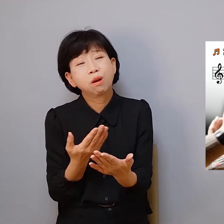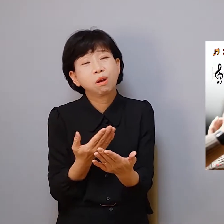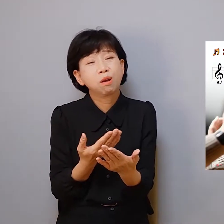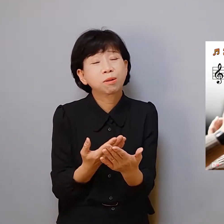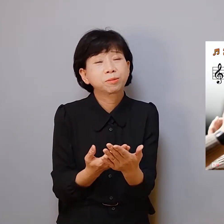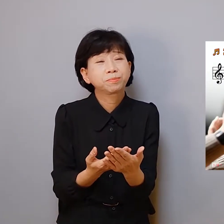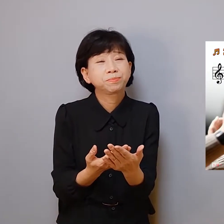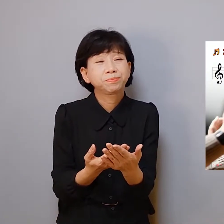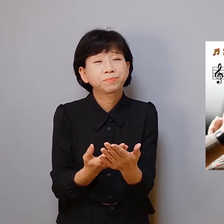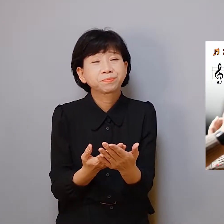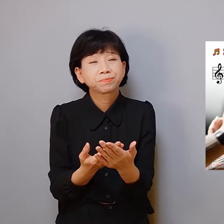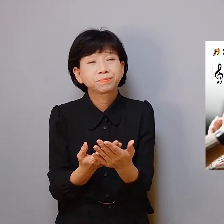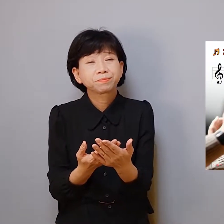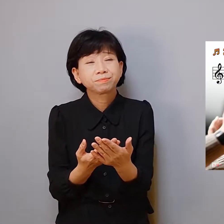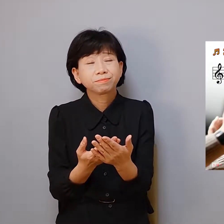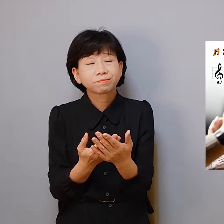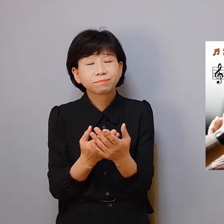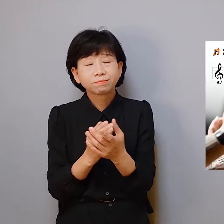다스리소서.